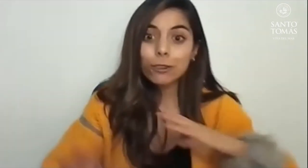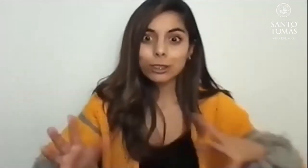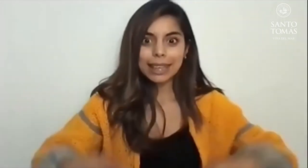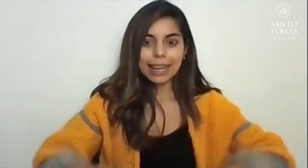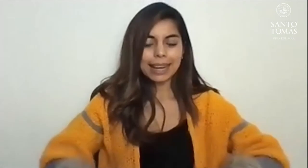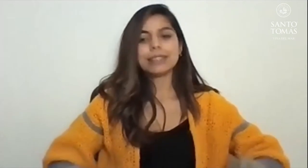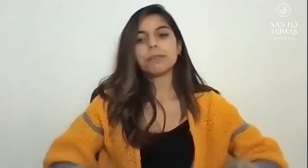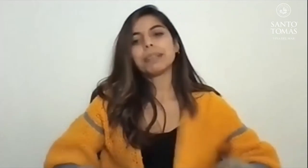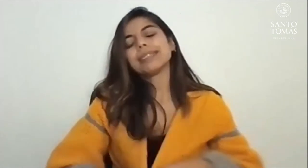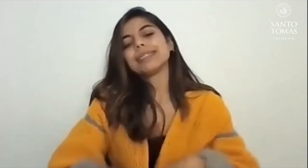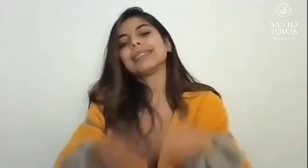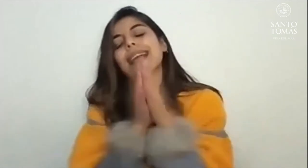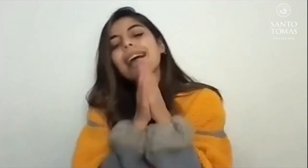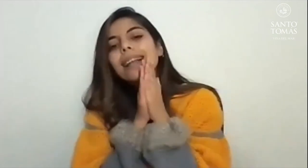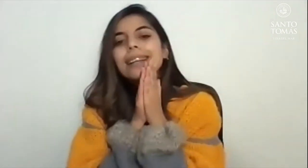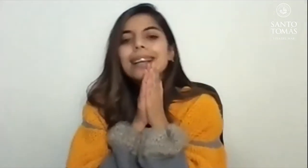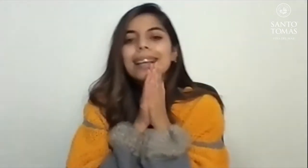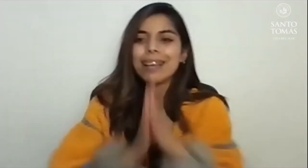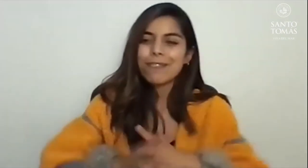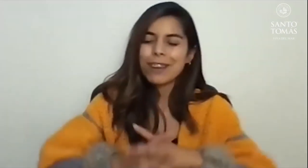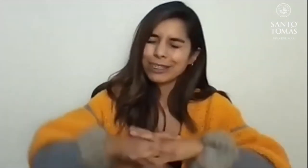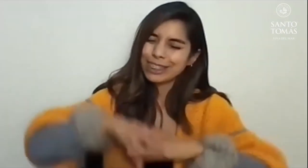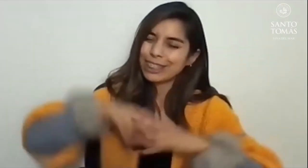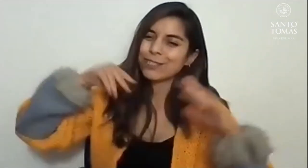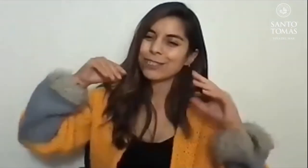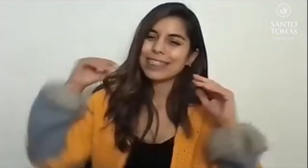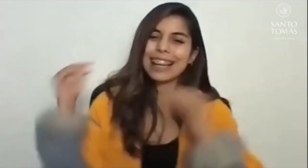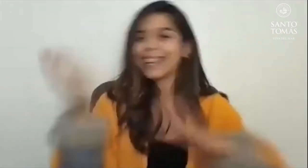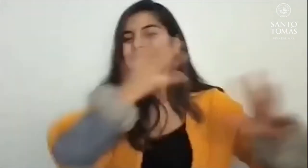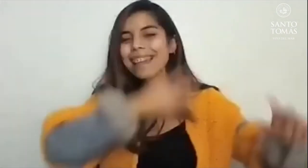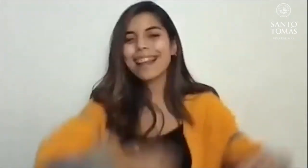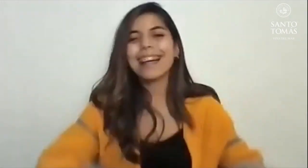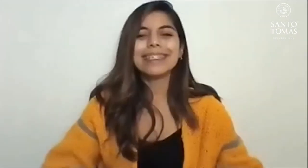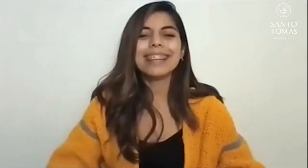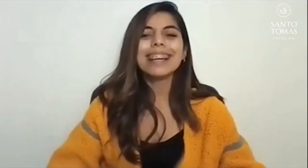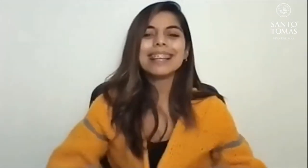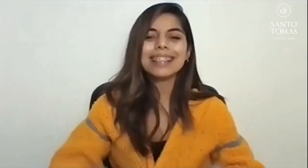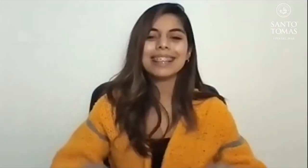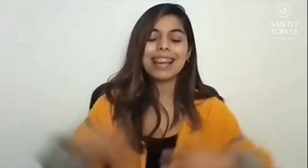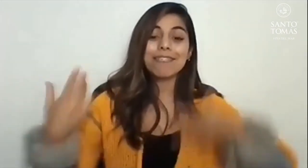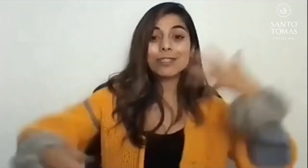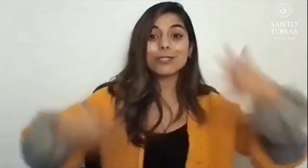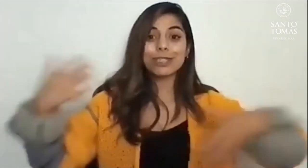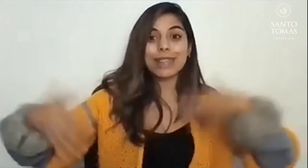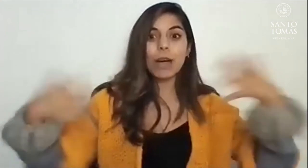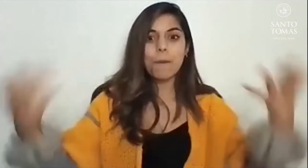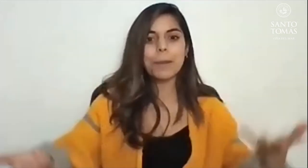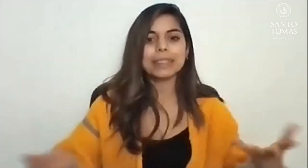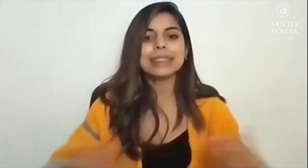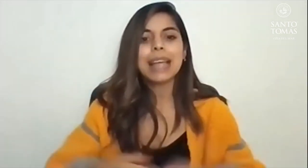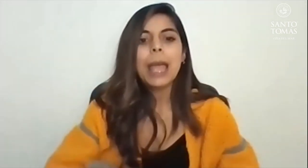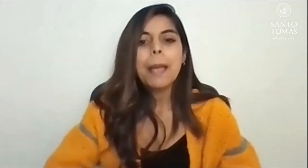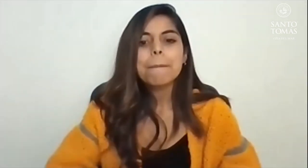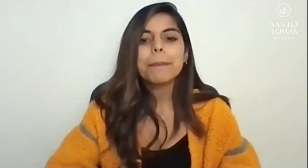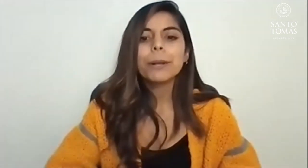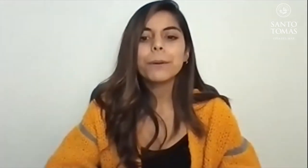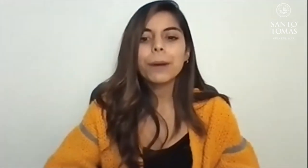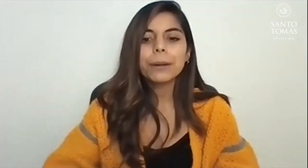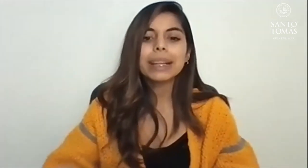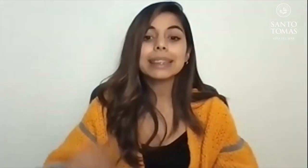en la clase presencial y haberlas hecho salir adelante y habernos soltado más. Pero ahora que están en